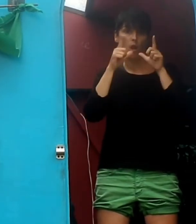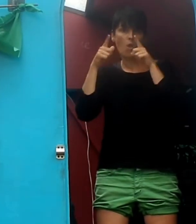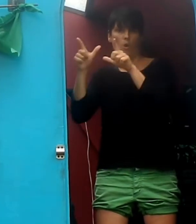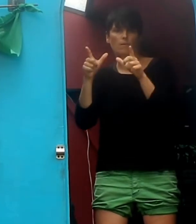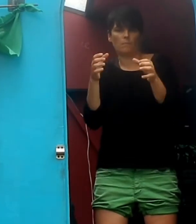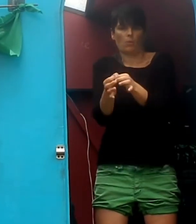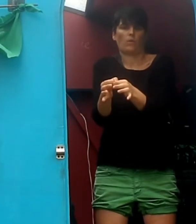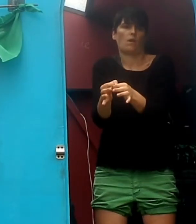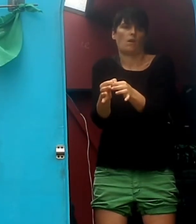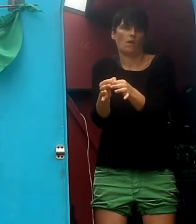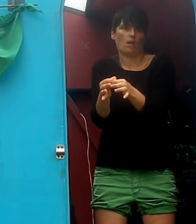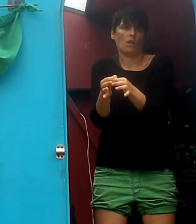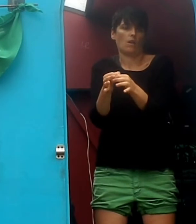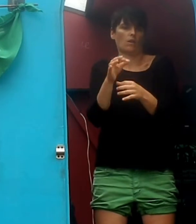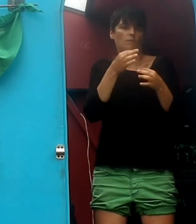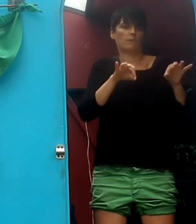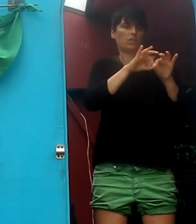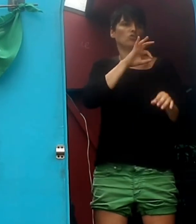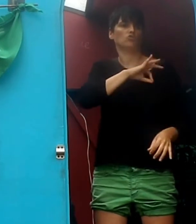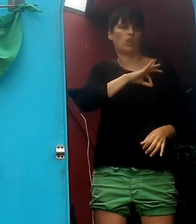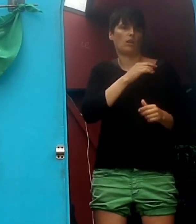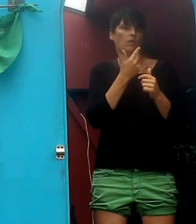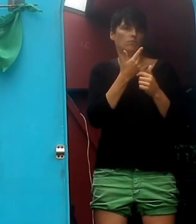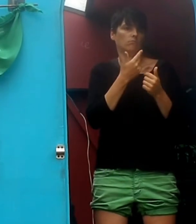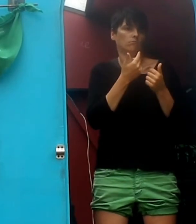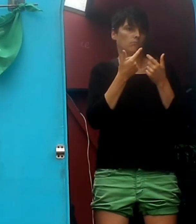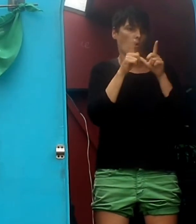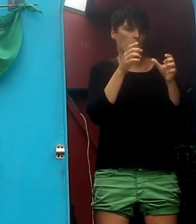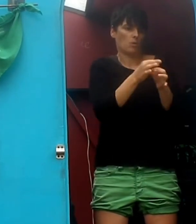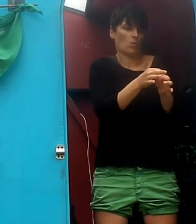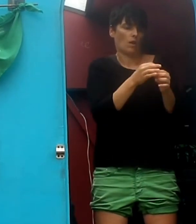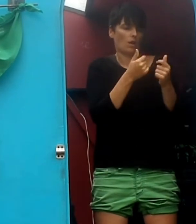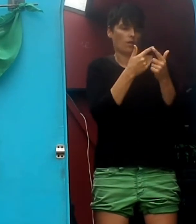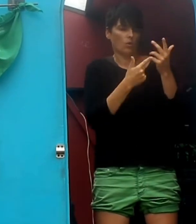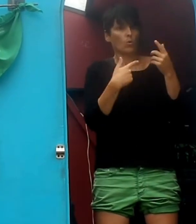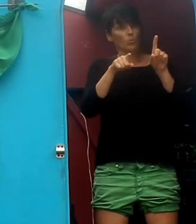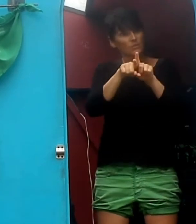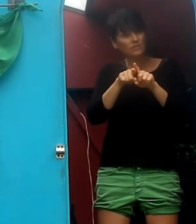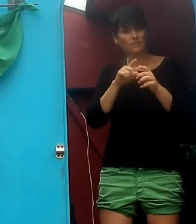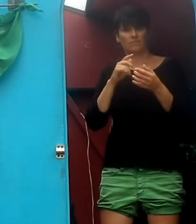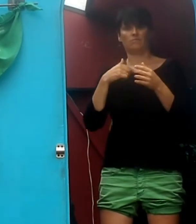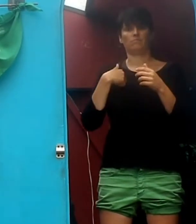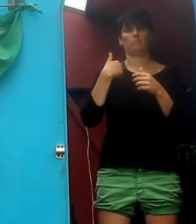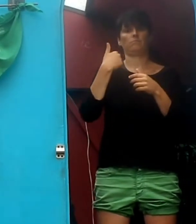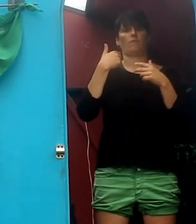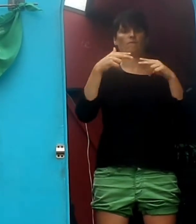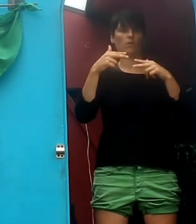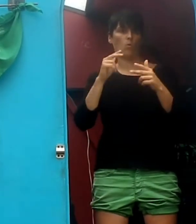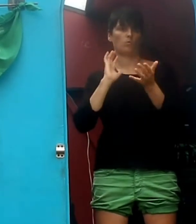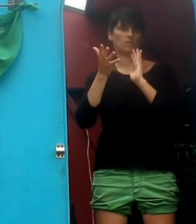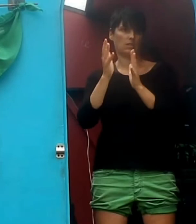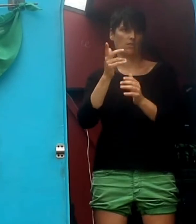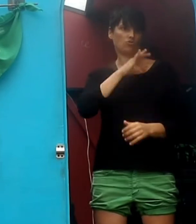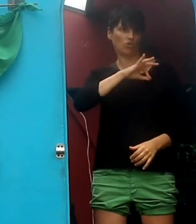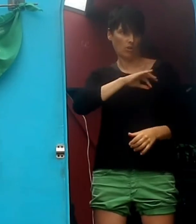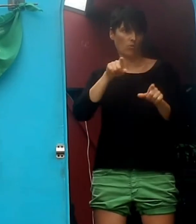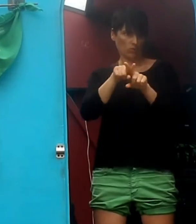langues minoritaires qui existent au Chili. Donc elles ont fait une vidéo en langue des signes chilienne.